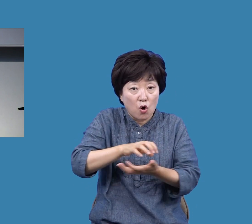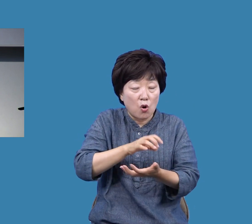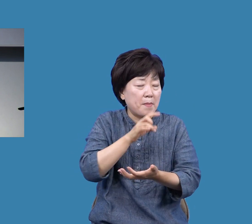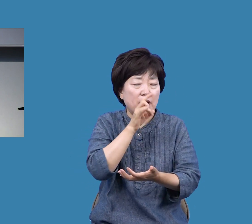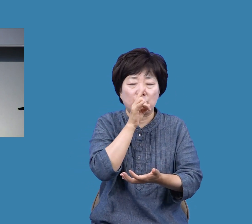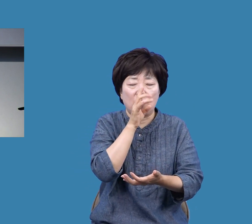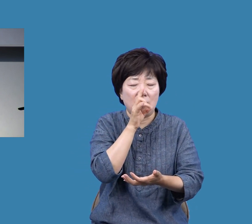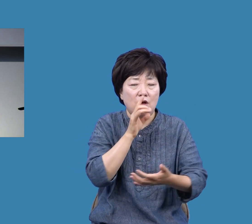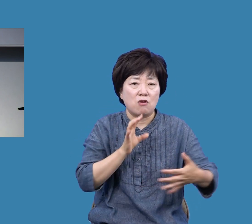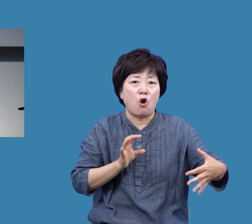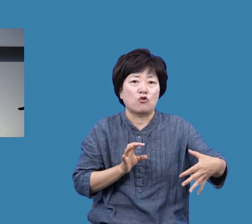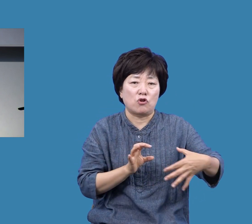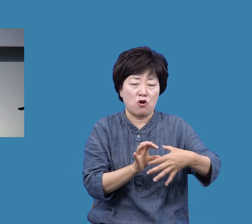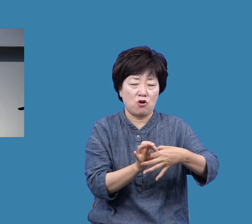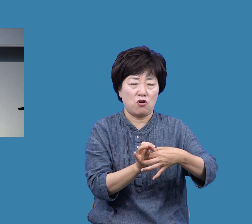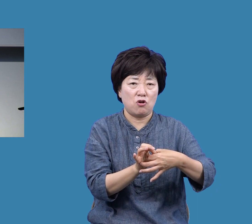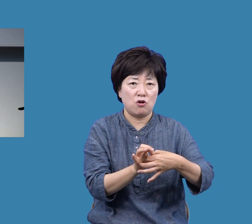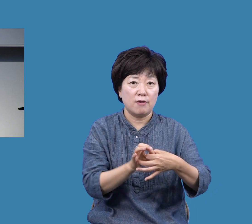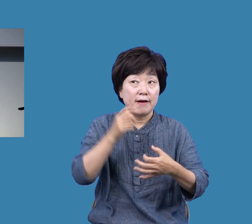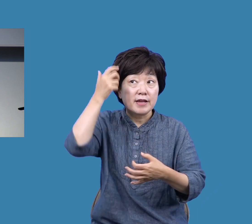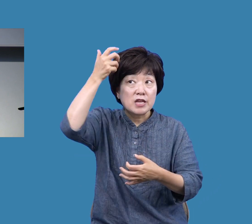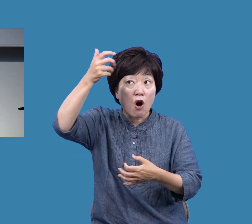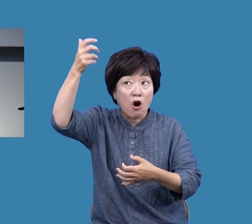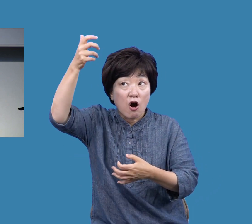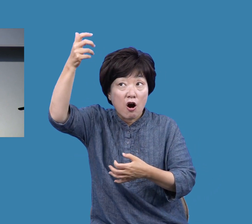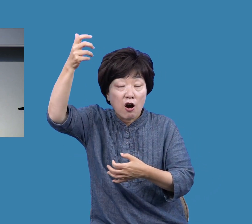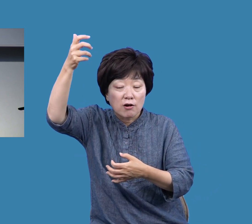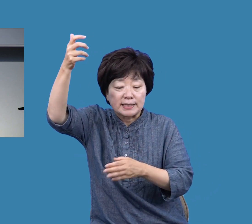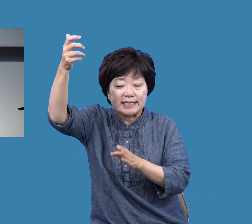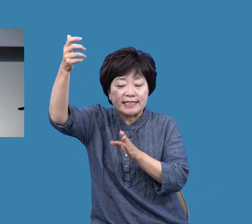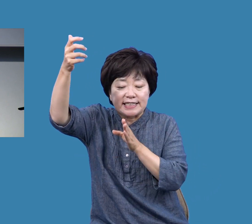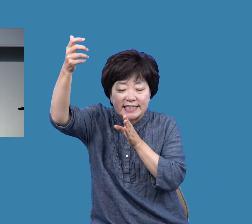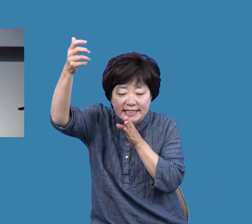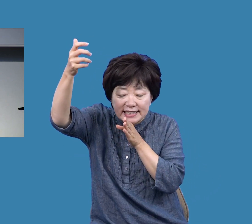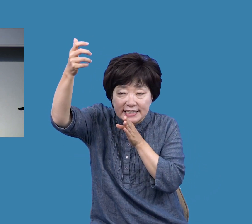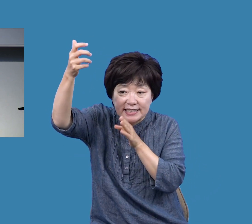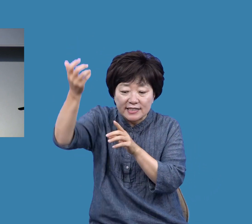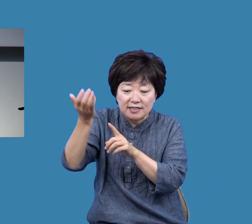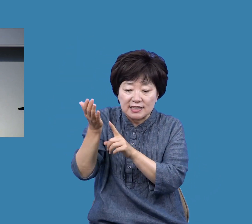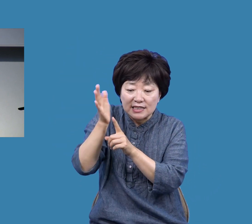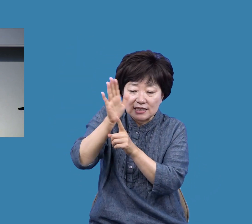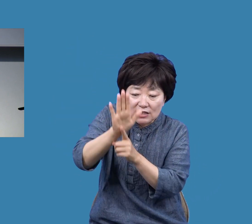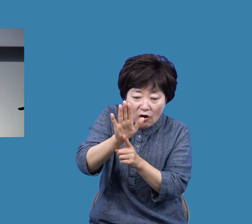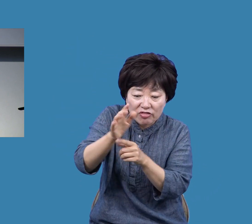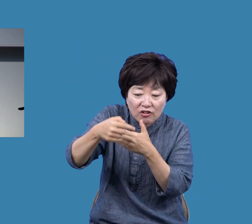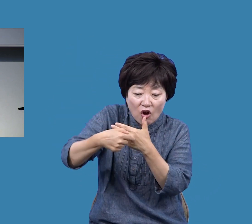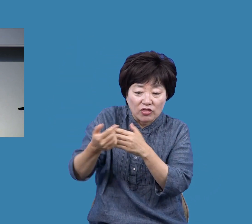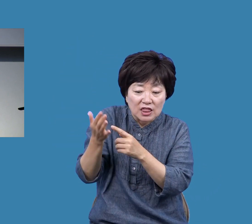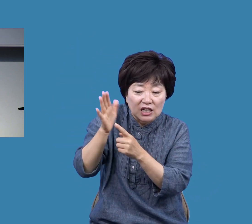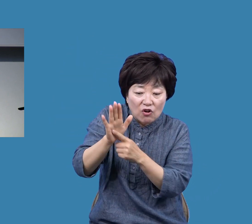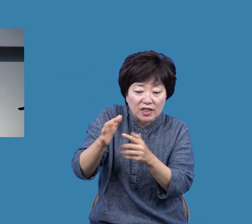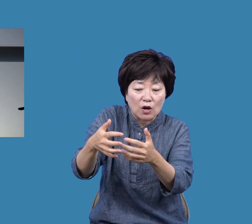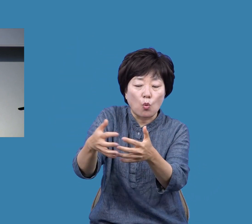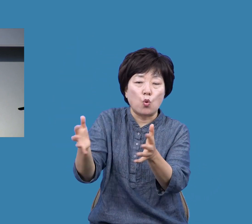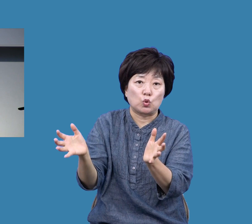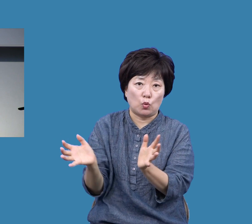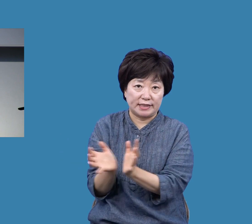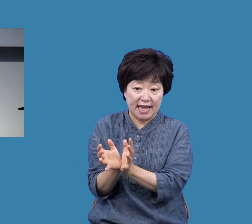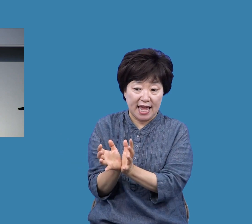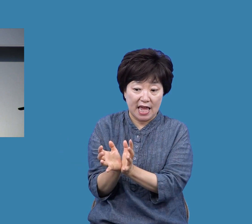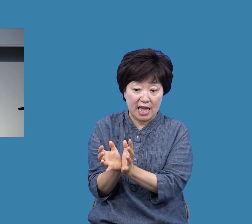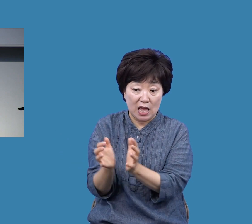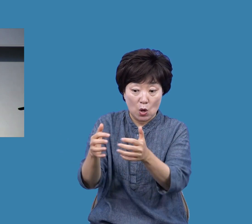있기 때문에 그래요. 이 영이 있고 이 영에 대한 실체로 공동체가 존재하는 거거든. 근데 영은 죄하고 섞일 수 없어.